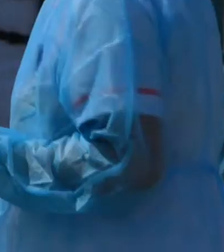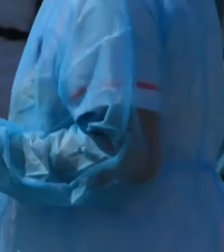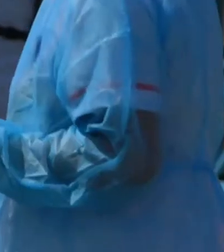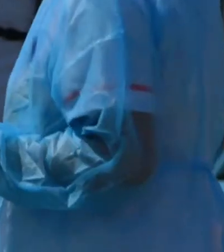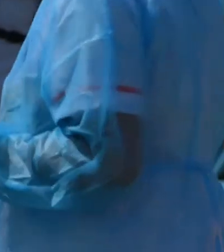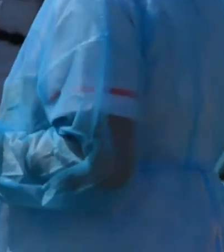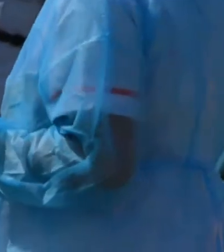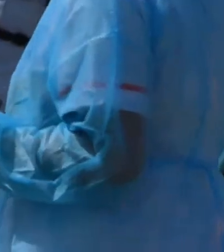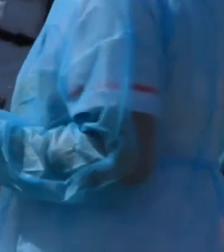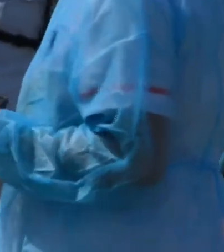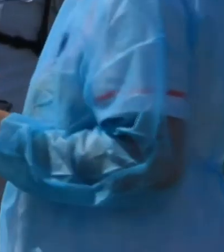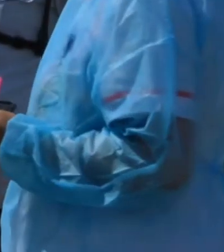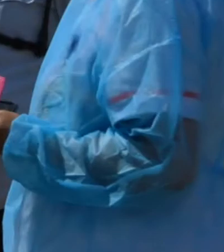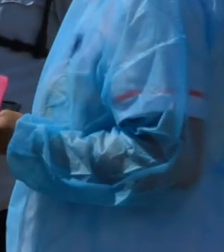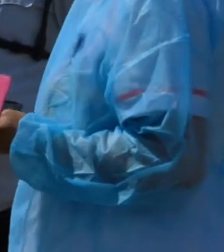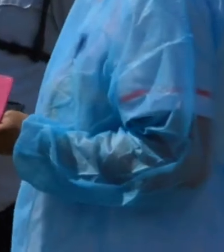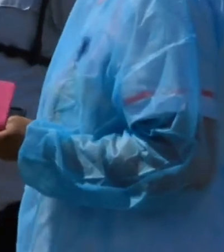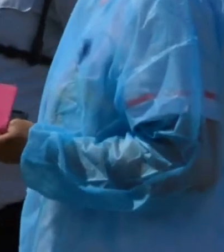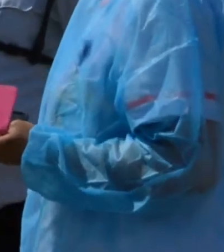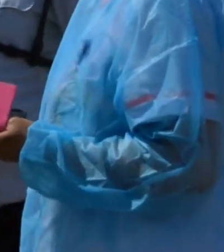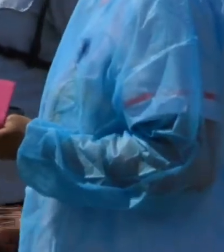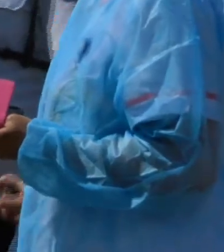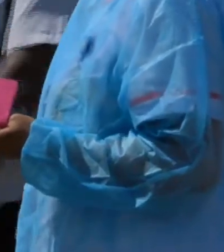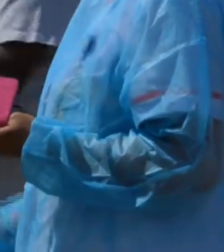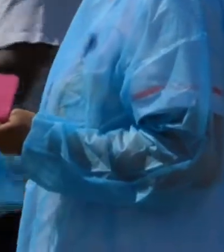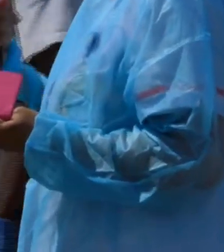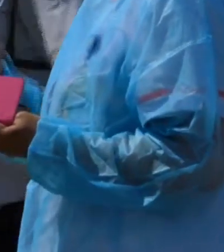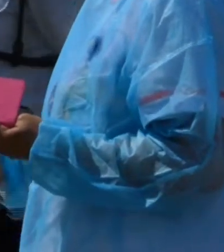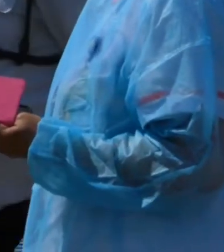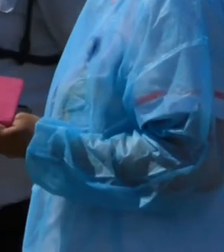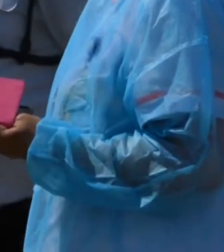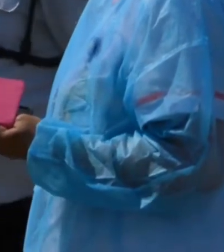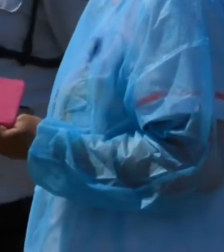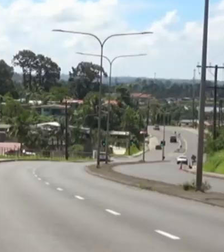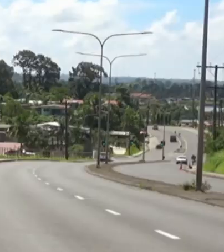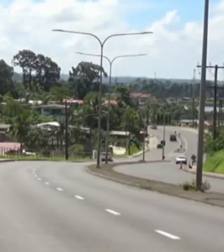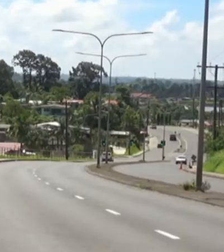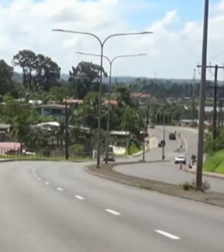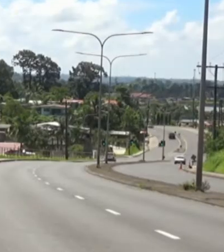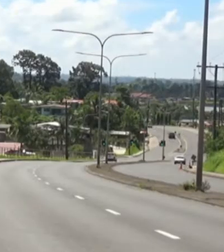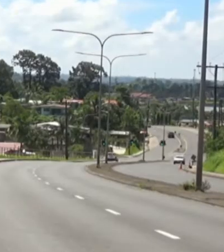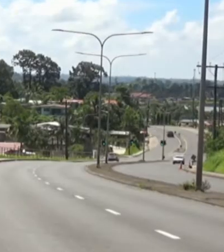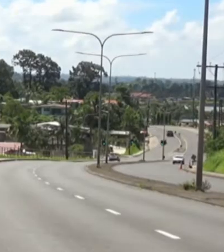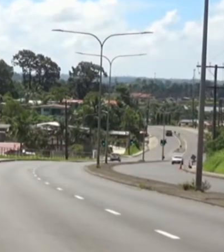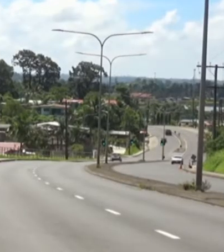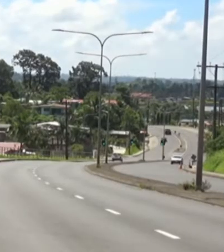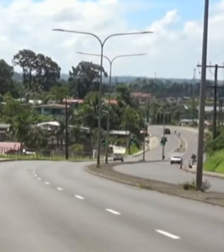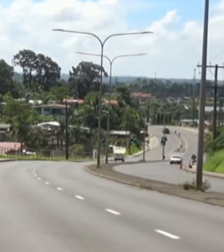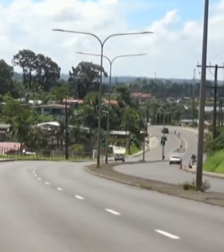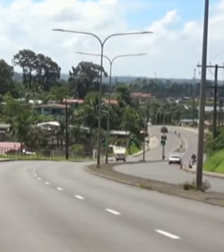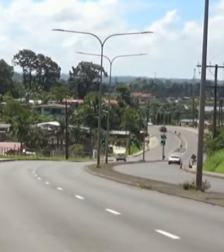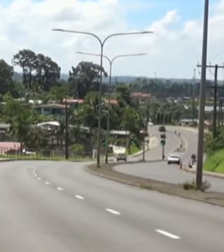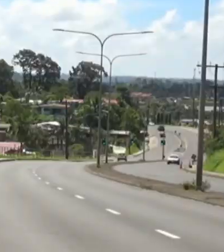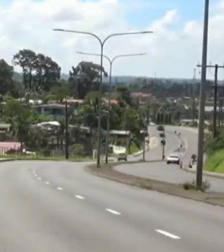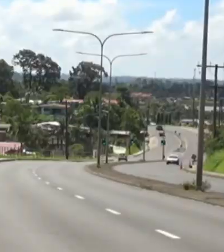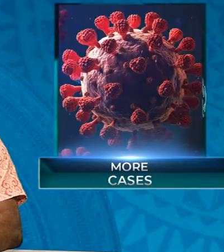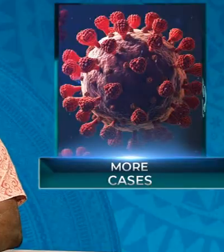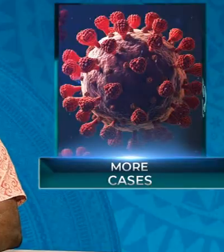ongo e sala kengarabe na bal nimbula mai lo toka, karto sa tauri telanga baka tiki na nona lewe ni matabu